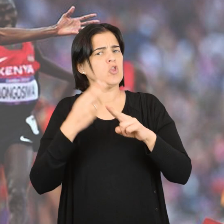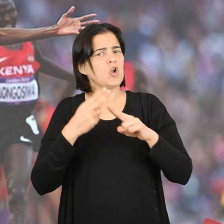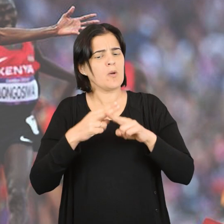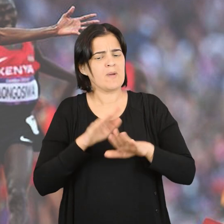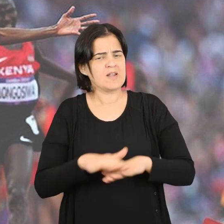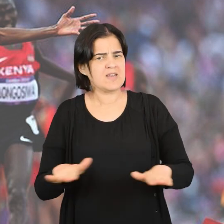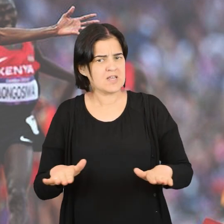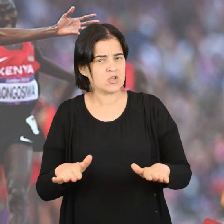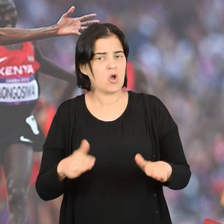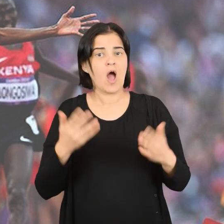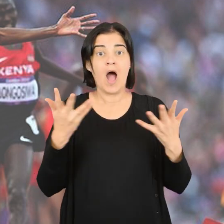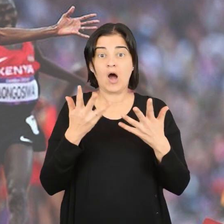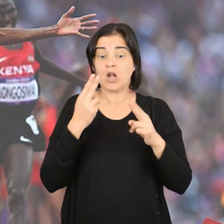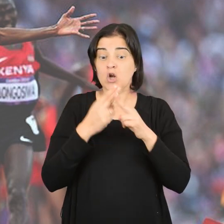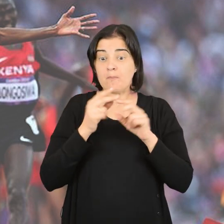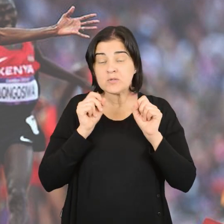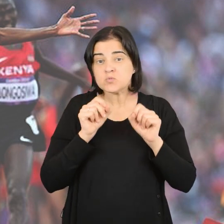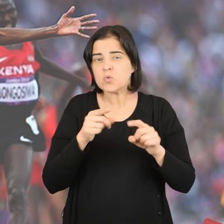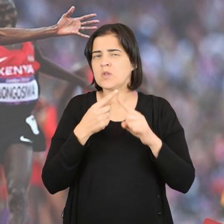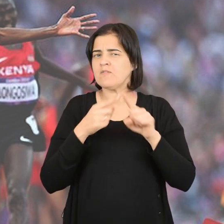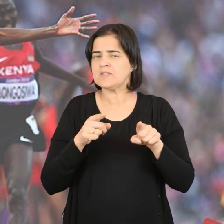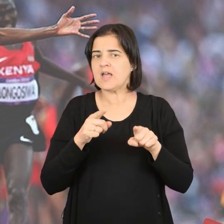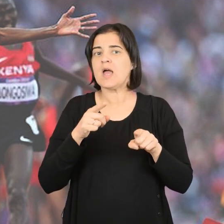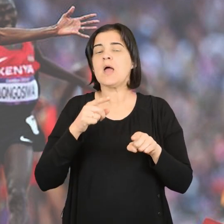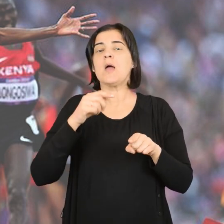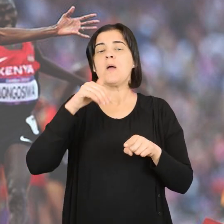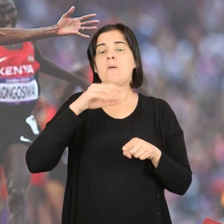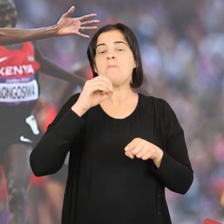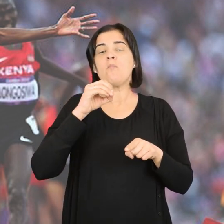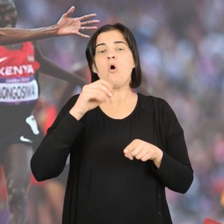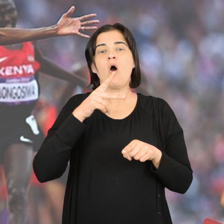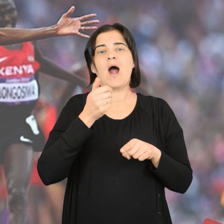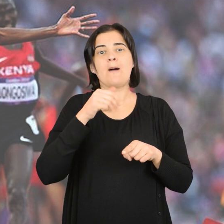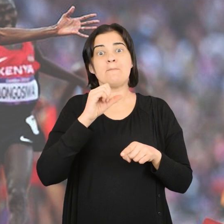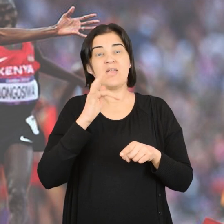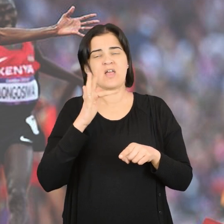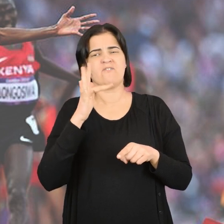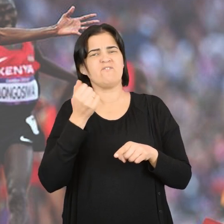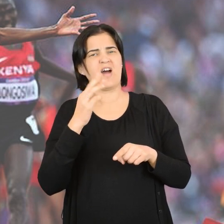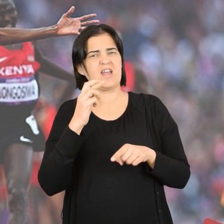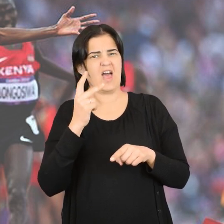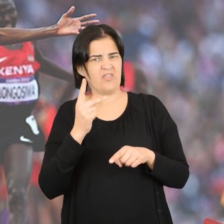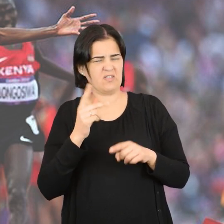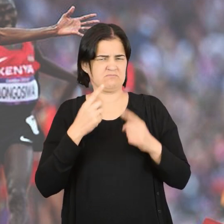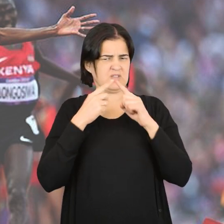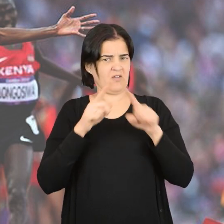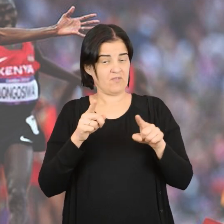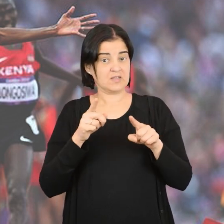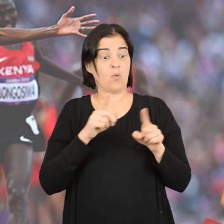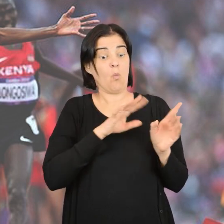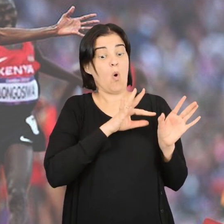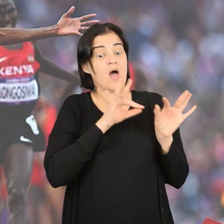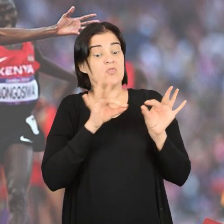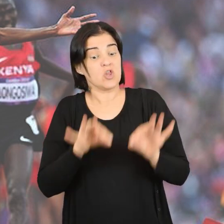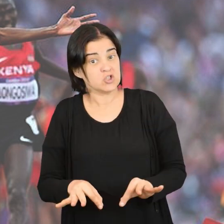llevaban el nombre de otro niño ahora se llamaría Mohamed Fara